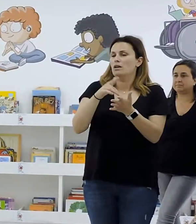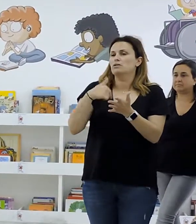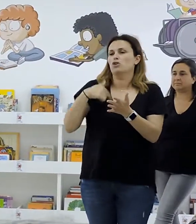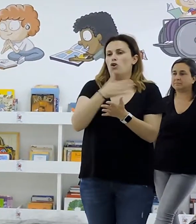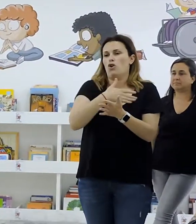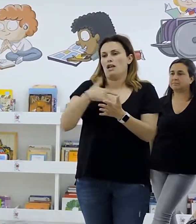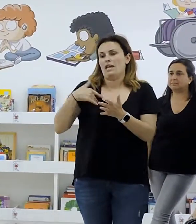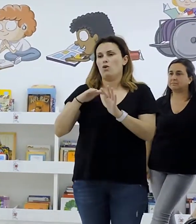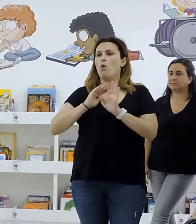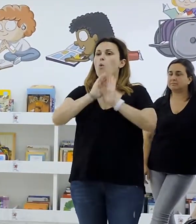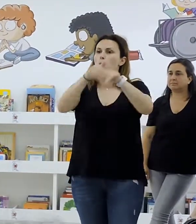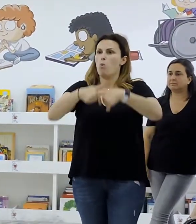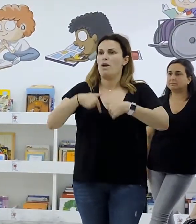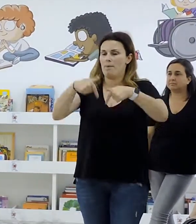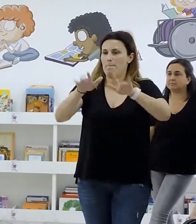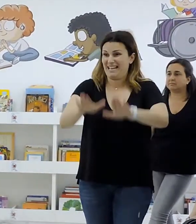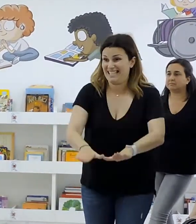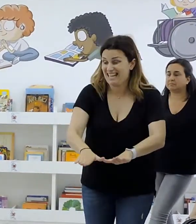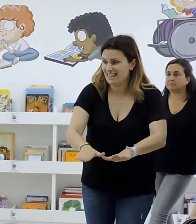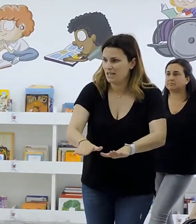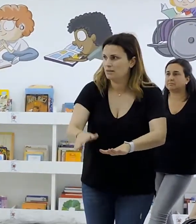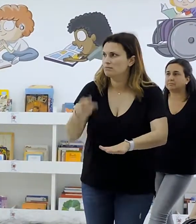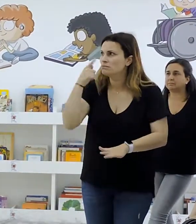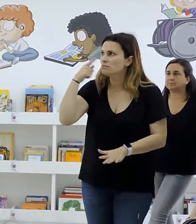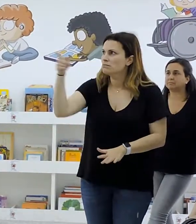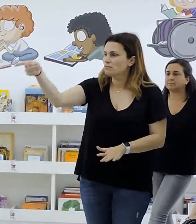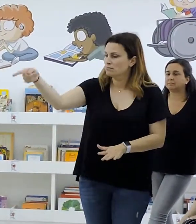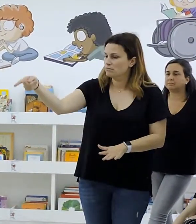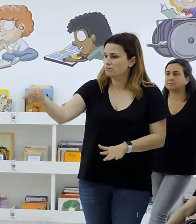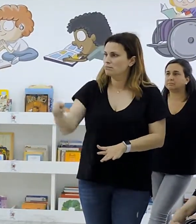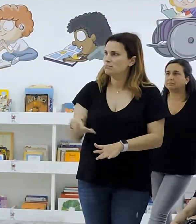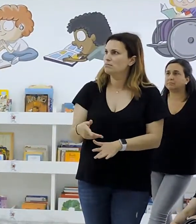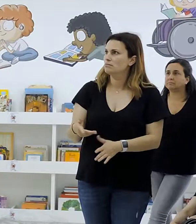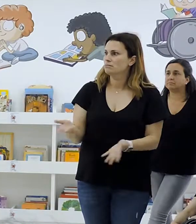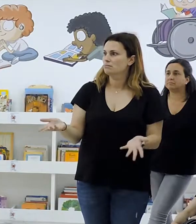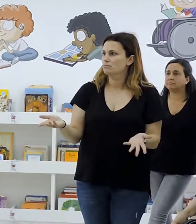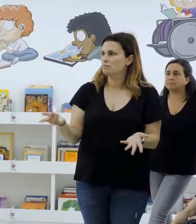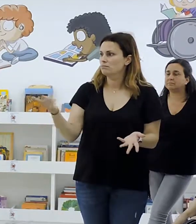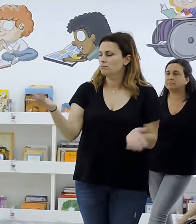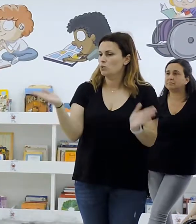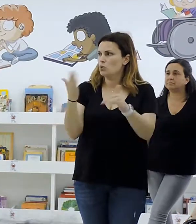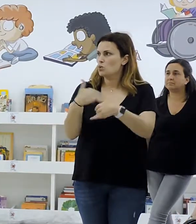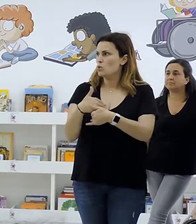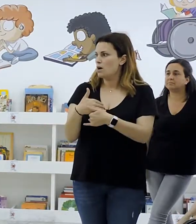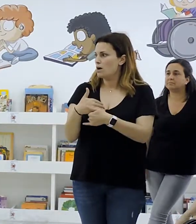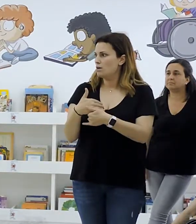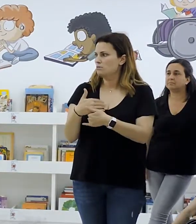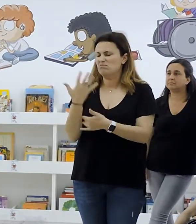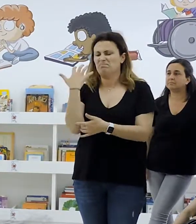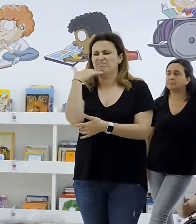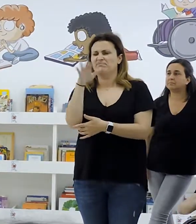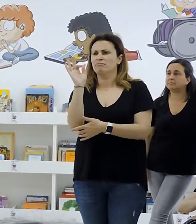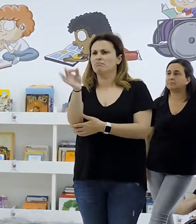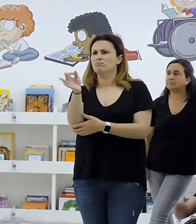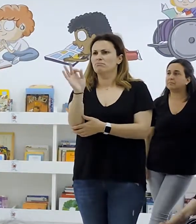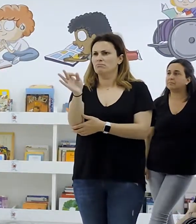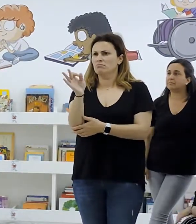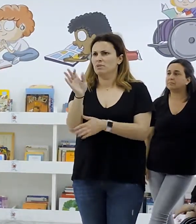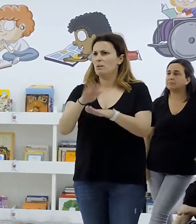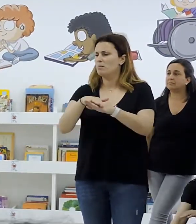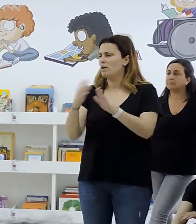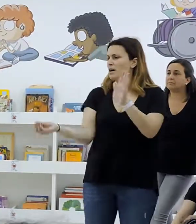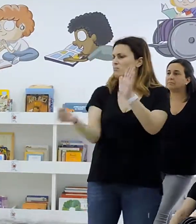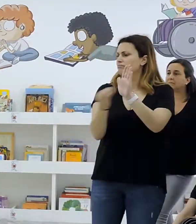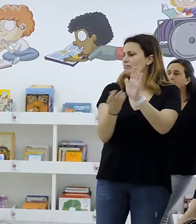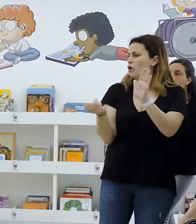contar que estuvimos allí. Y hay una manera de hacerlo: sacar por completo este bucle. Aquí está. ¿Lo veis? Es raro, ¿verdad? Para volver a dejarlo donde